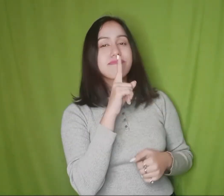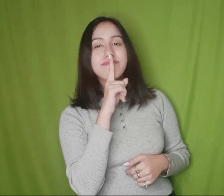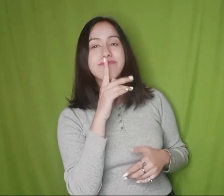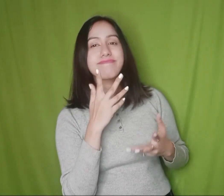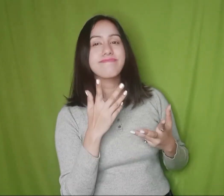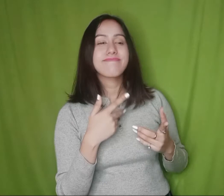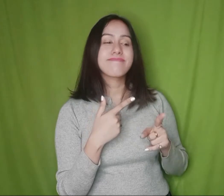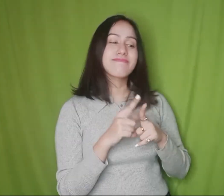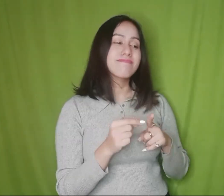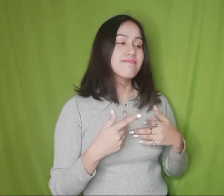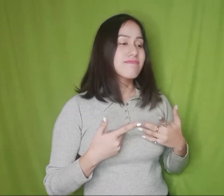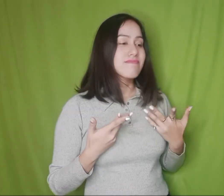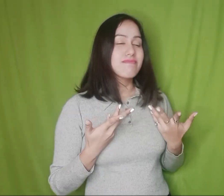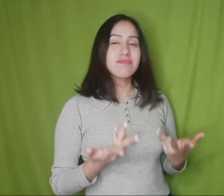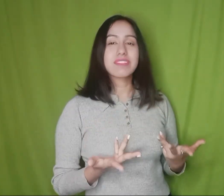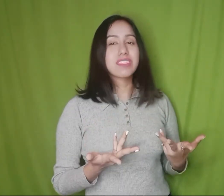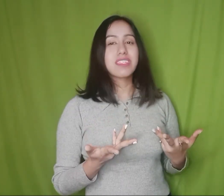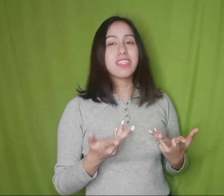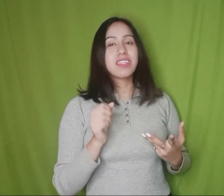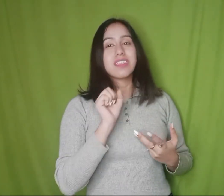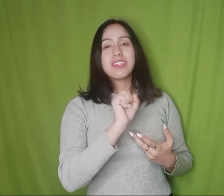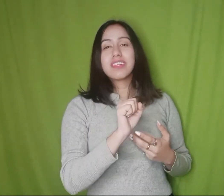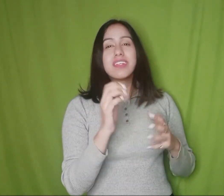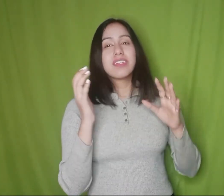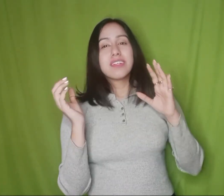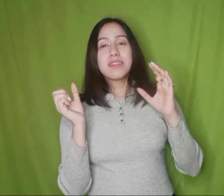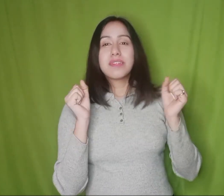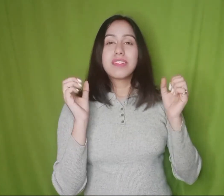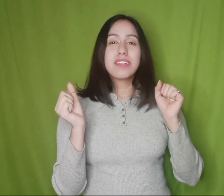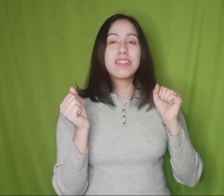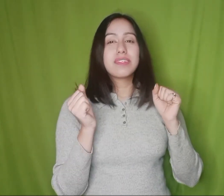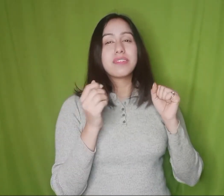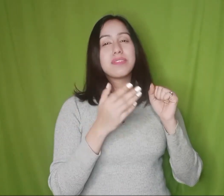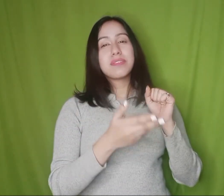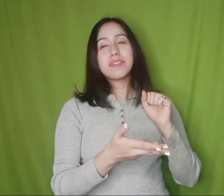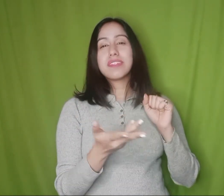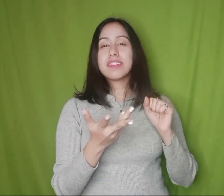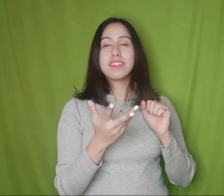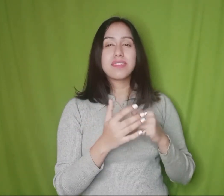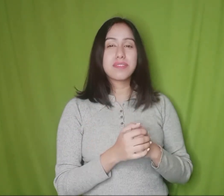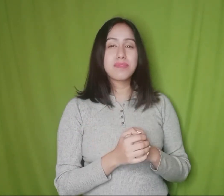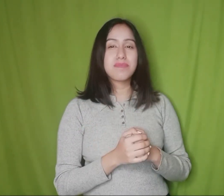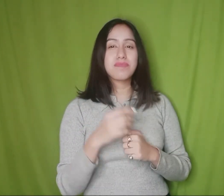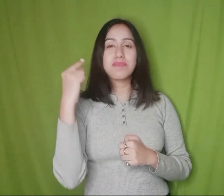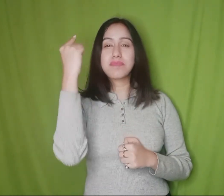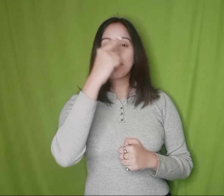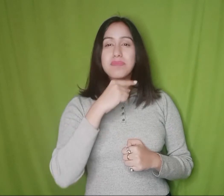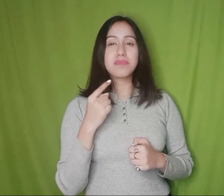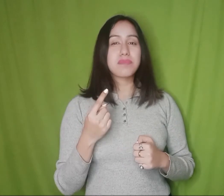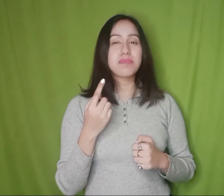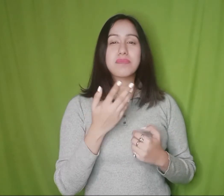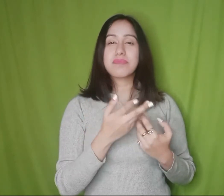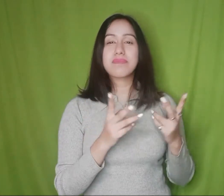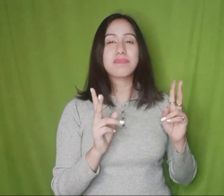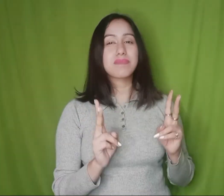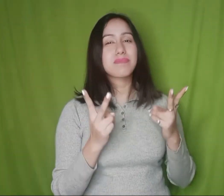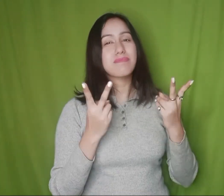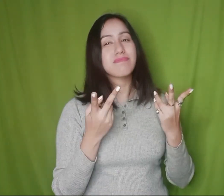बुलाओ। भोजराज के पास अब कहने को कुछ नहीं था। उनको ऐसा लग रहा था जैसे मीरा के पीछे से